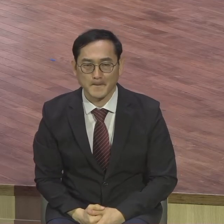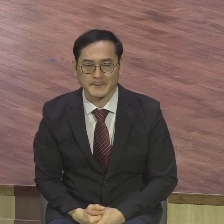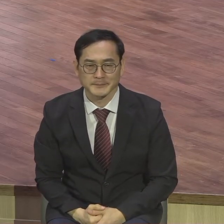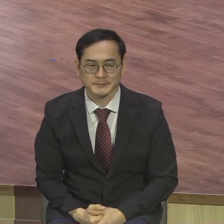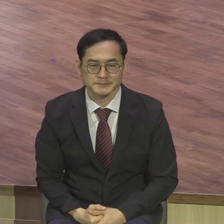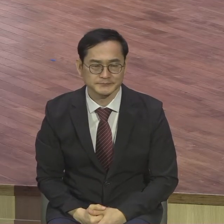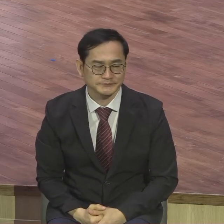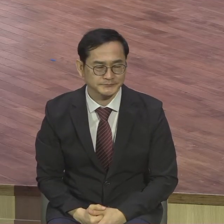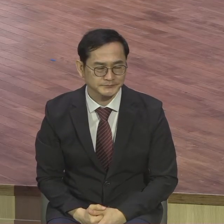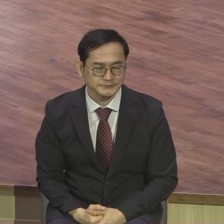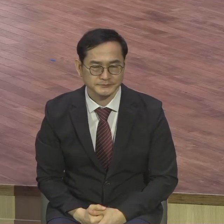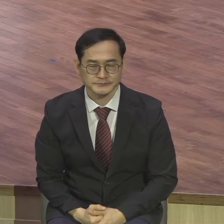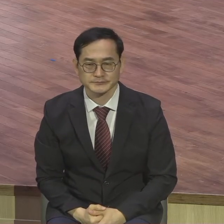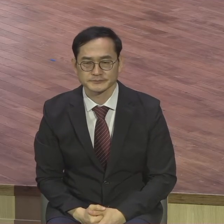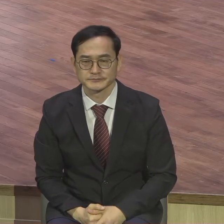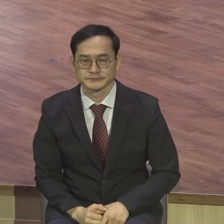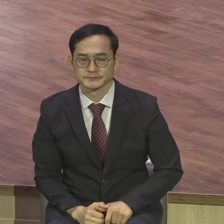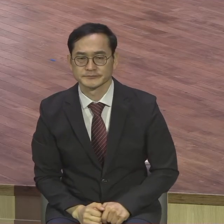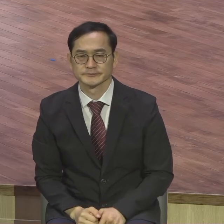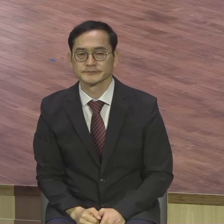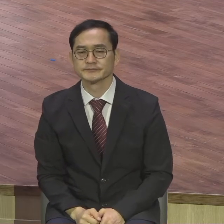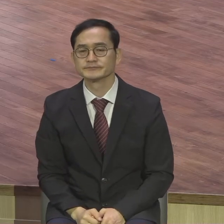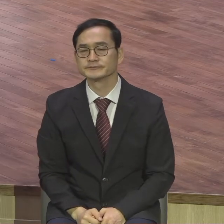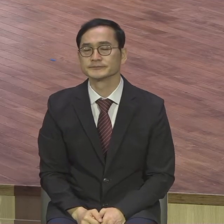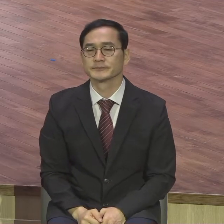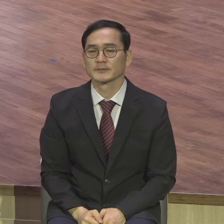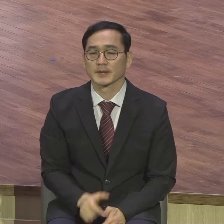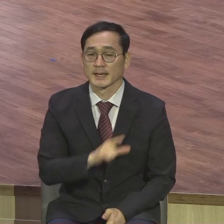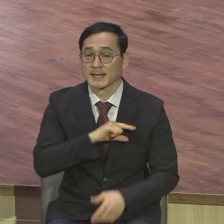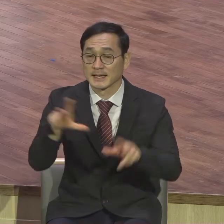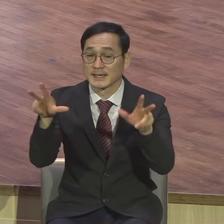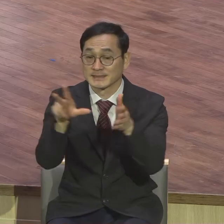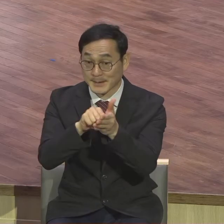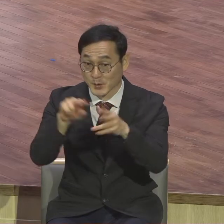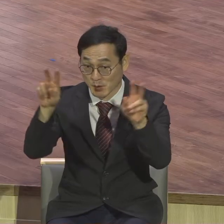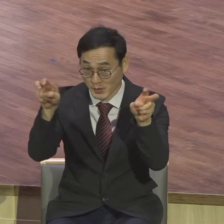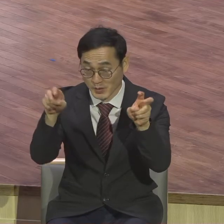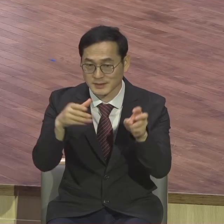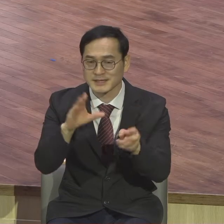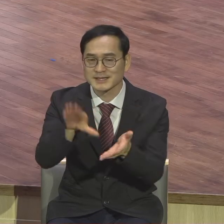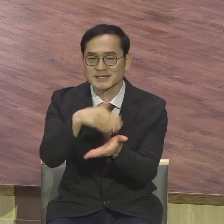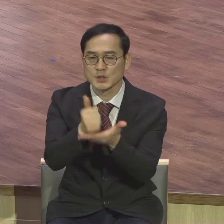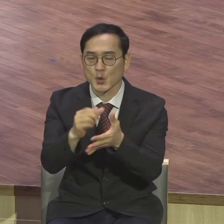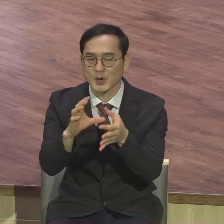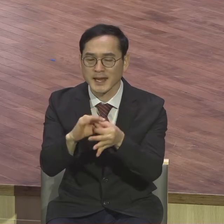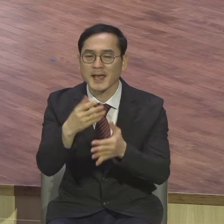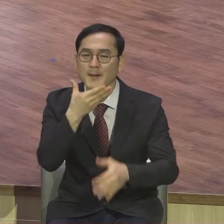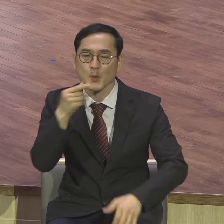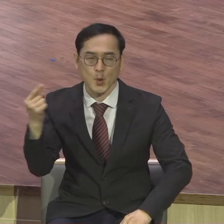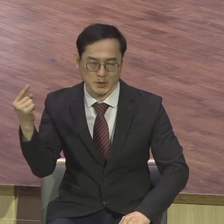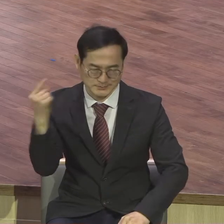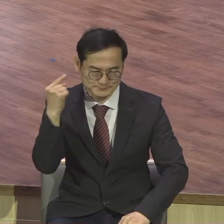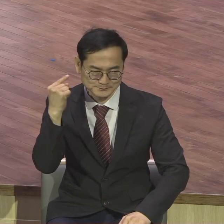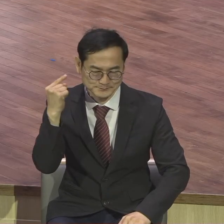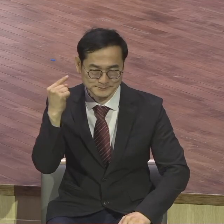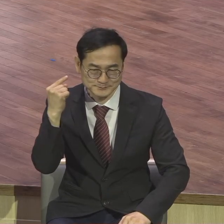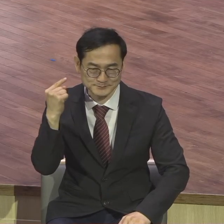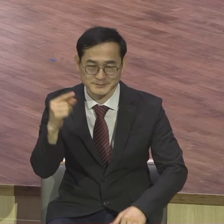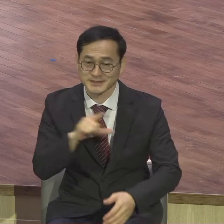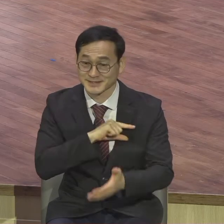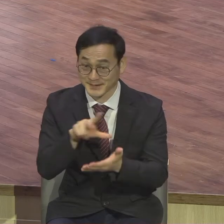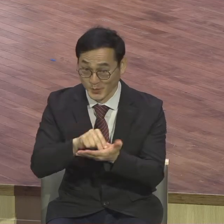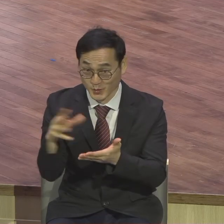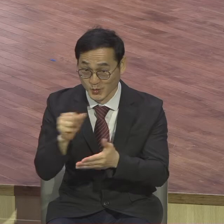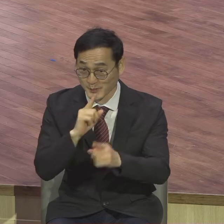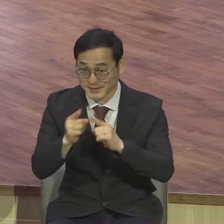대교드린 말씀 가지고 그리스도의 복음이란 제목으로 말씀을 드립니다. 오늘부터 또